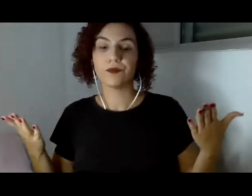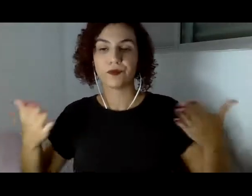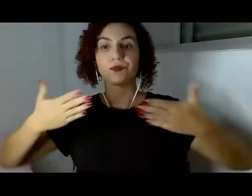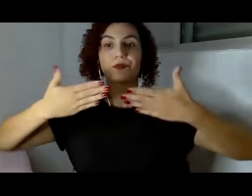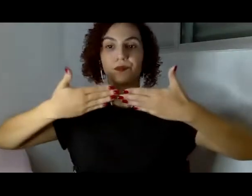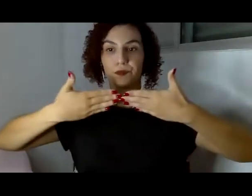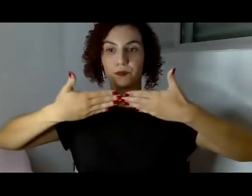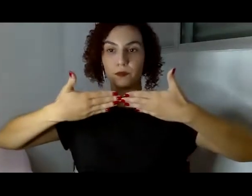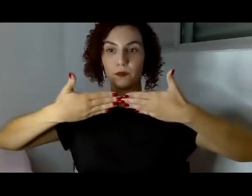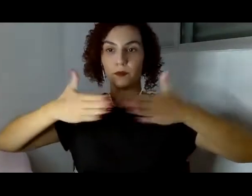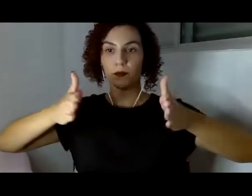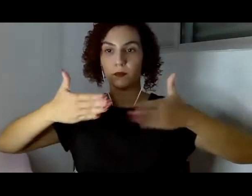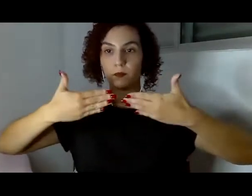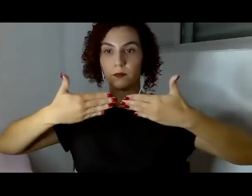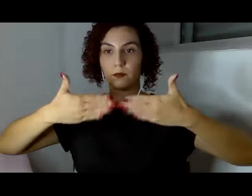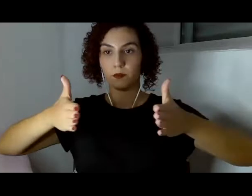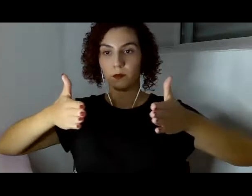Portaria.